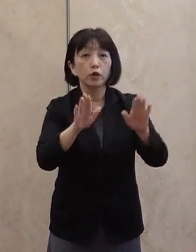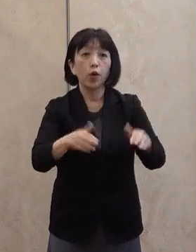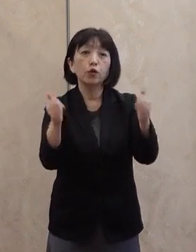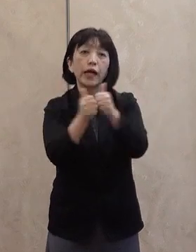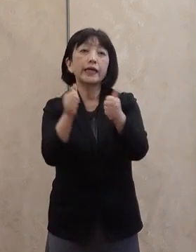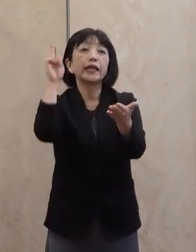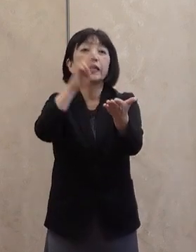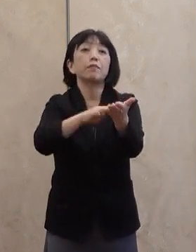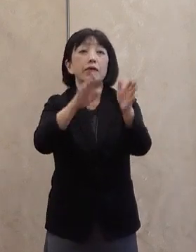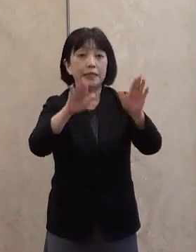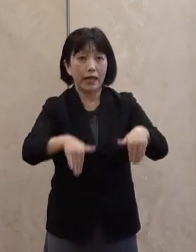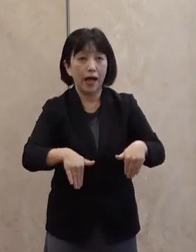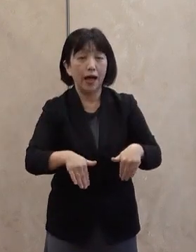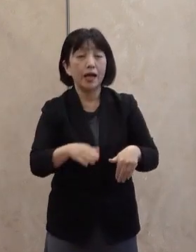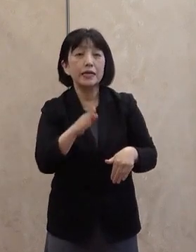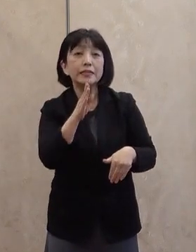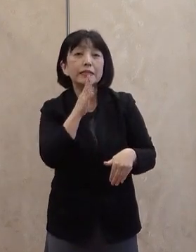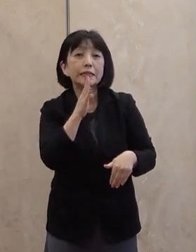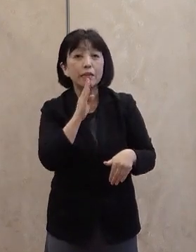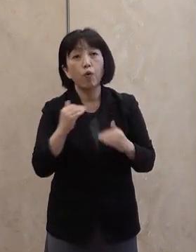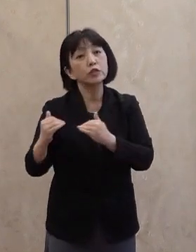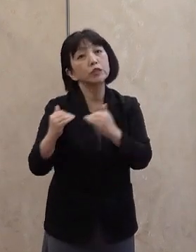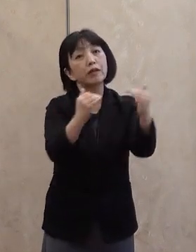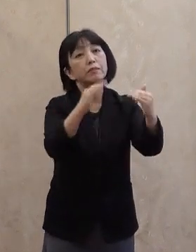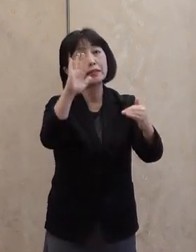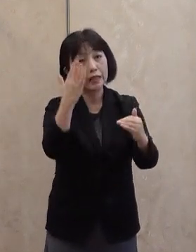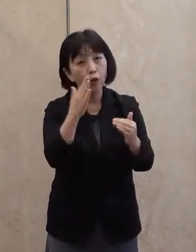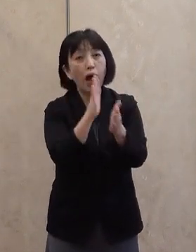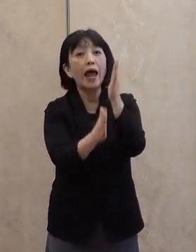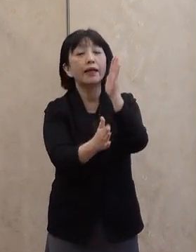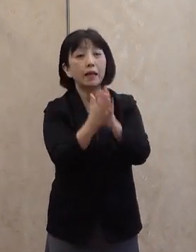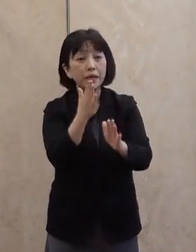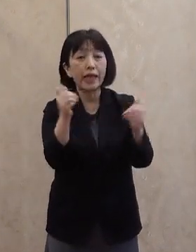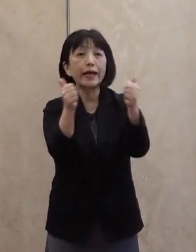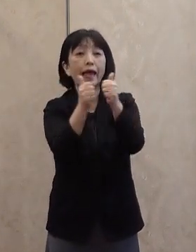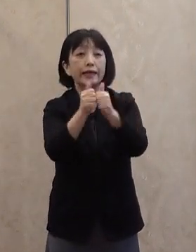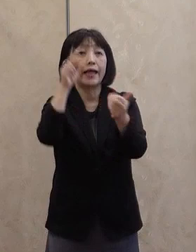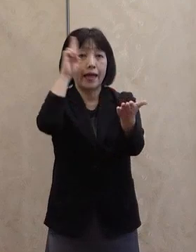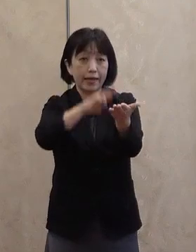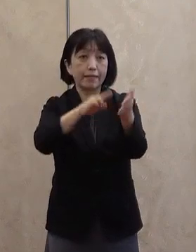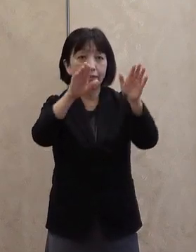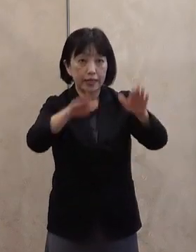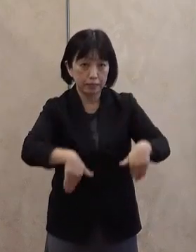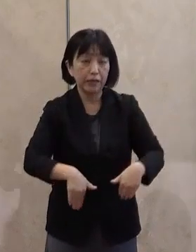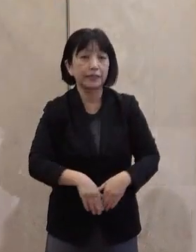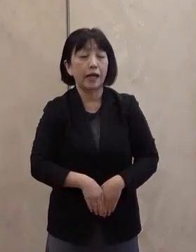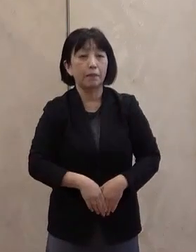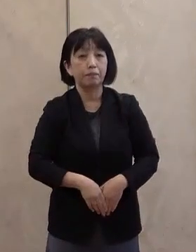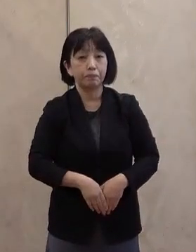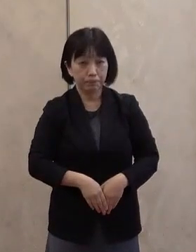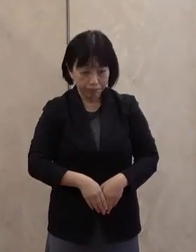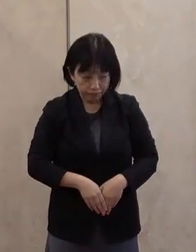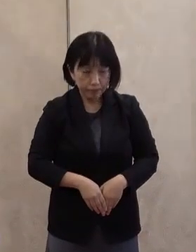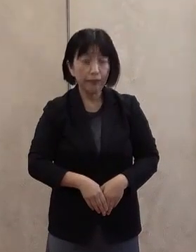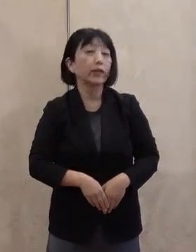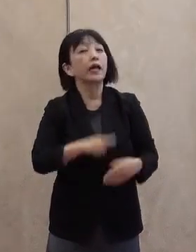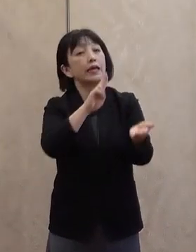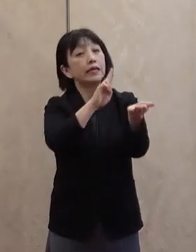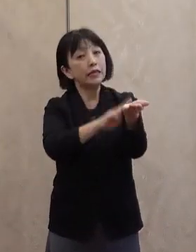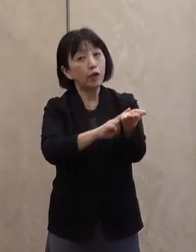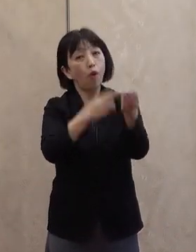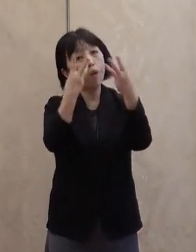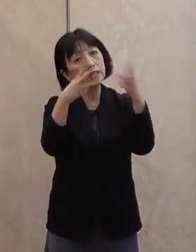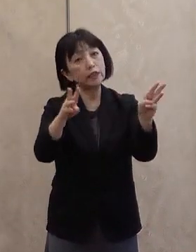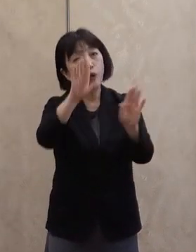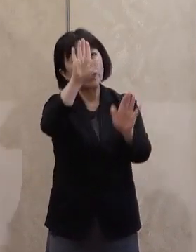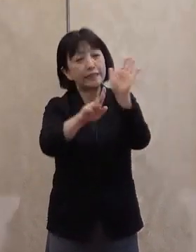はもうすでに始めてますが、改めて正式決定をいたしました。はい、お願いします。医療非常事態宣言、これを本